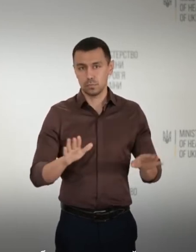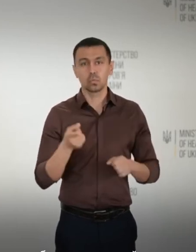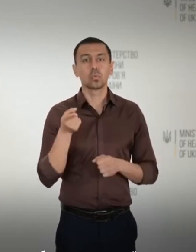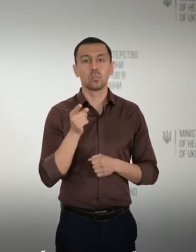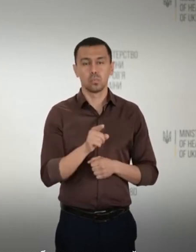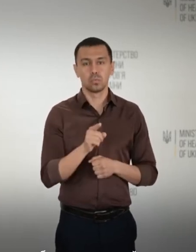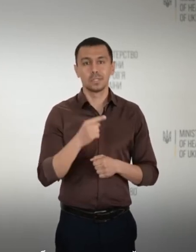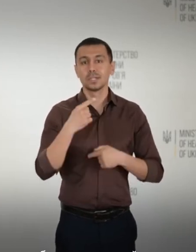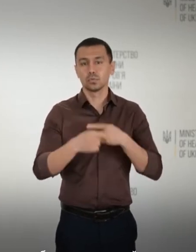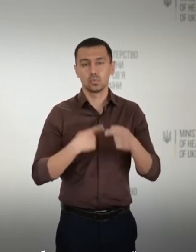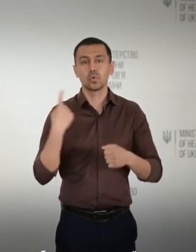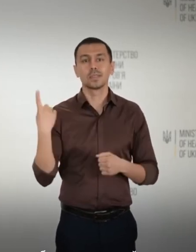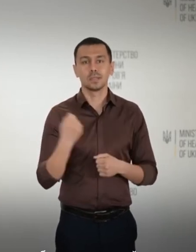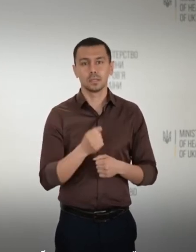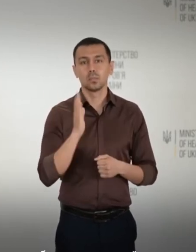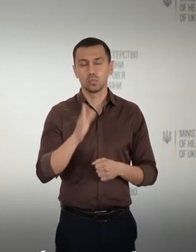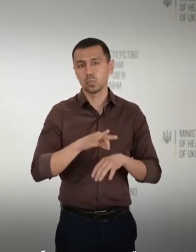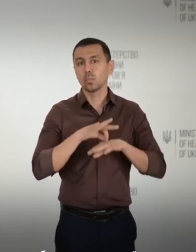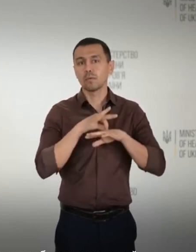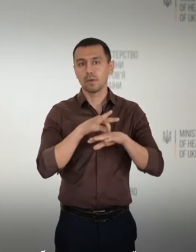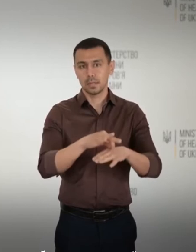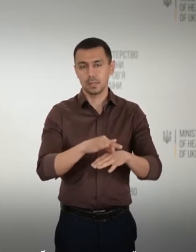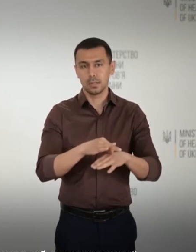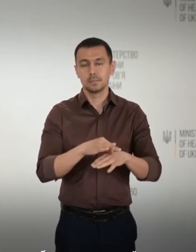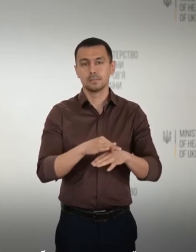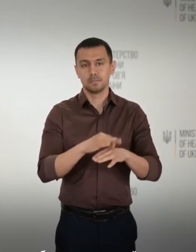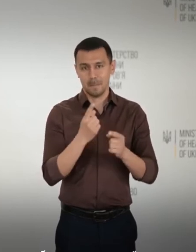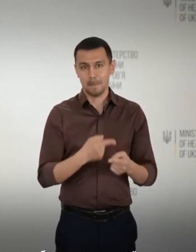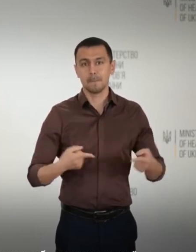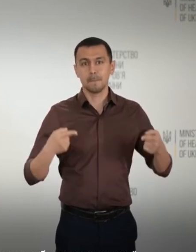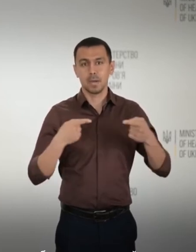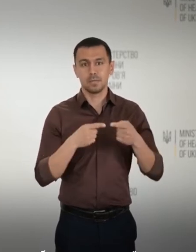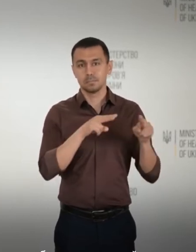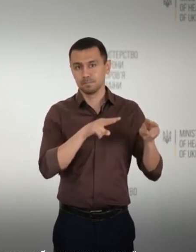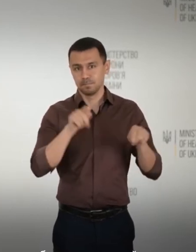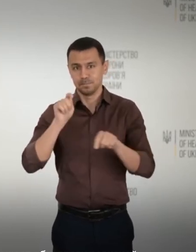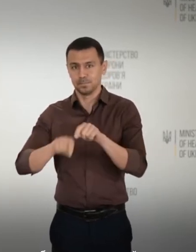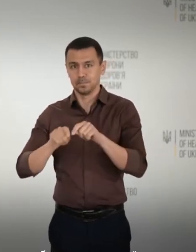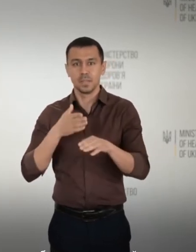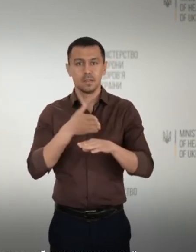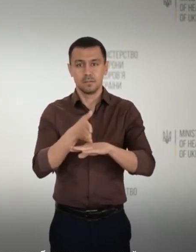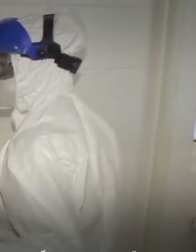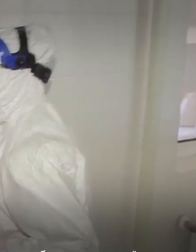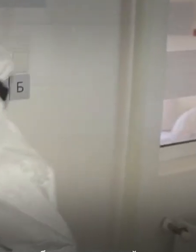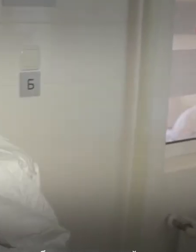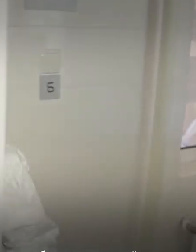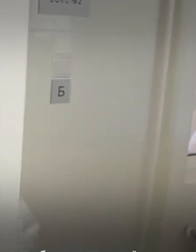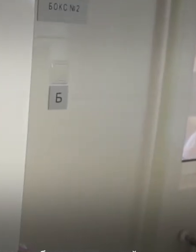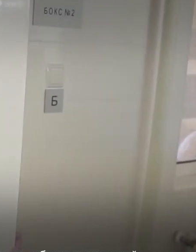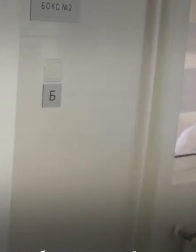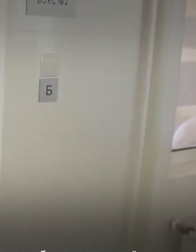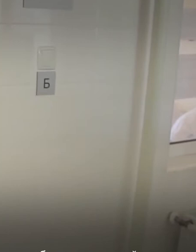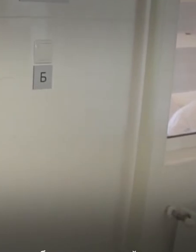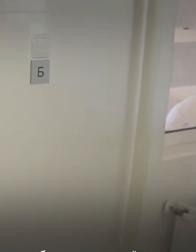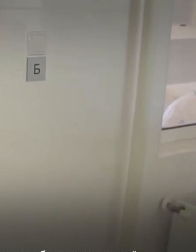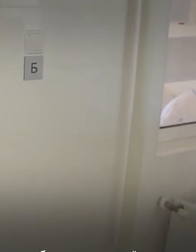Тому з наступного тижня будуть проведені певні моніторингові візити. В